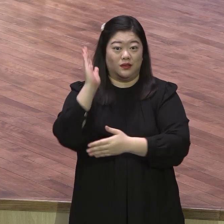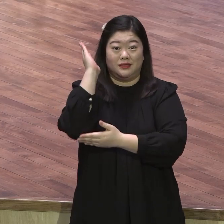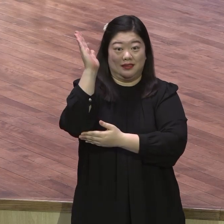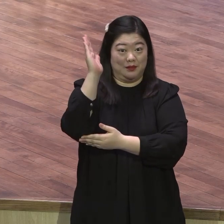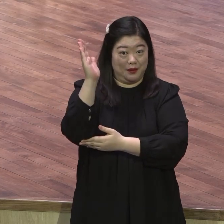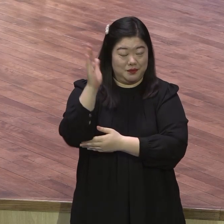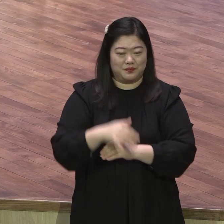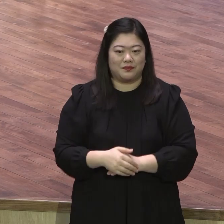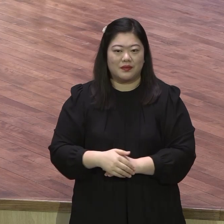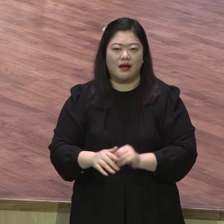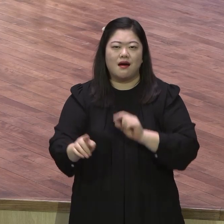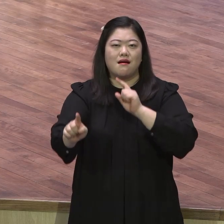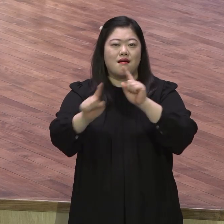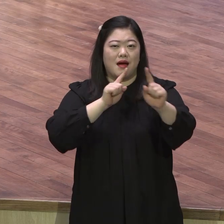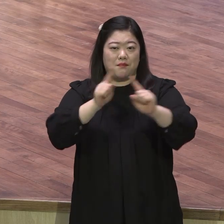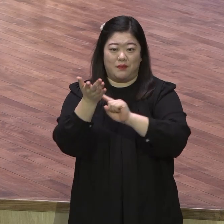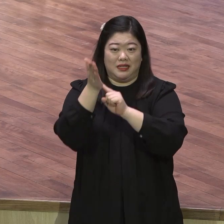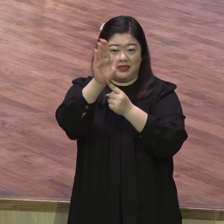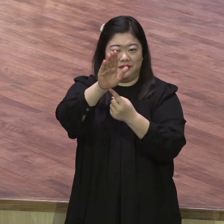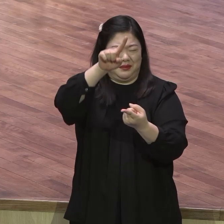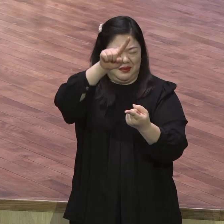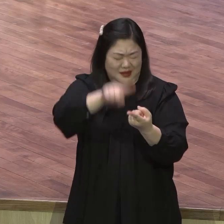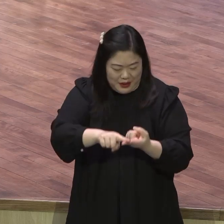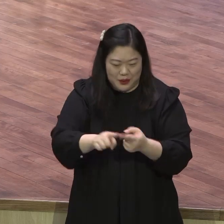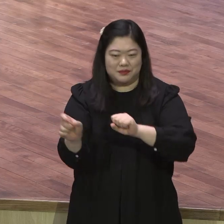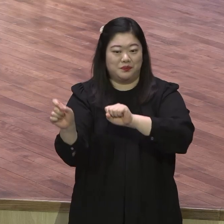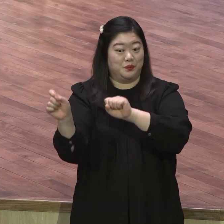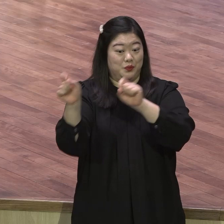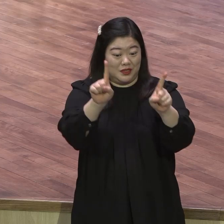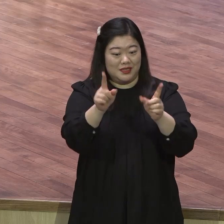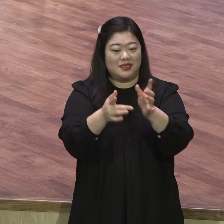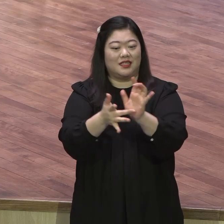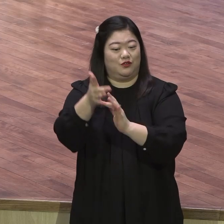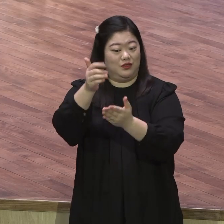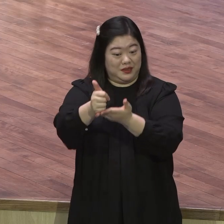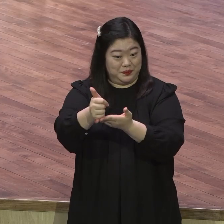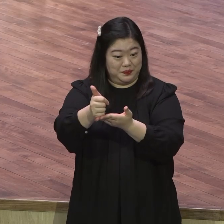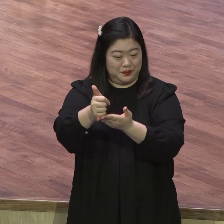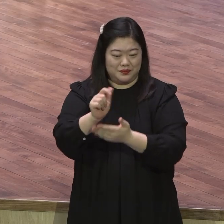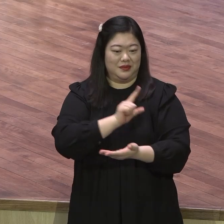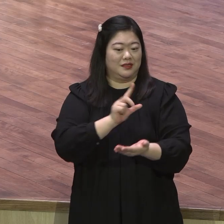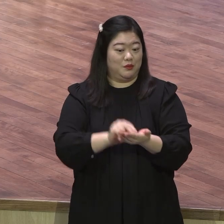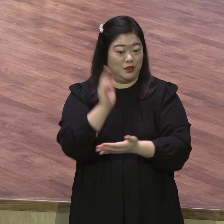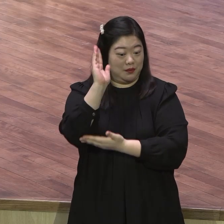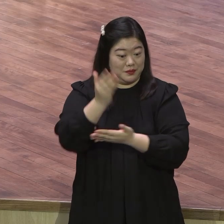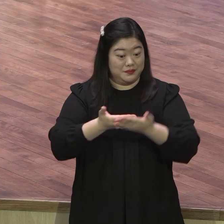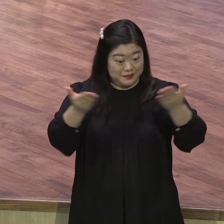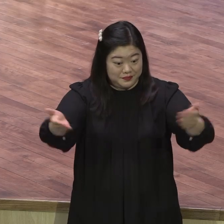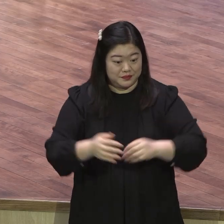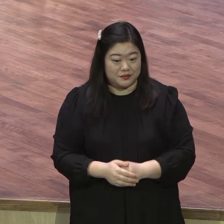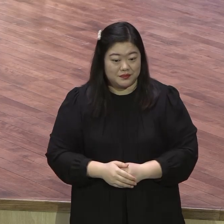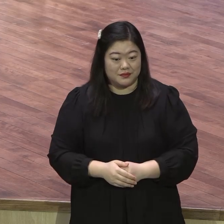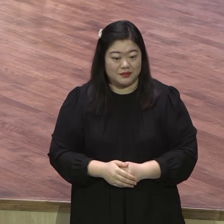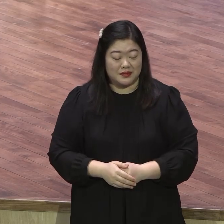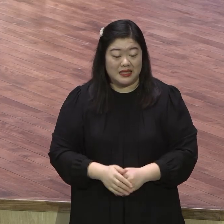말씀대로 살아나신 예수라는 제목으로 말씀을 드립니다. 지금 우리나라